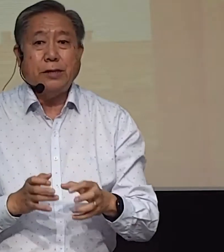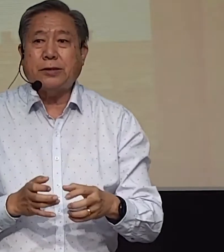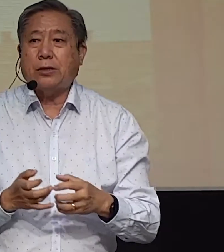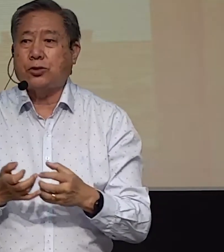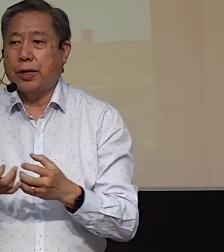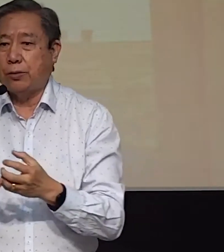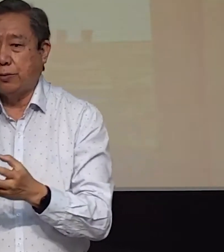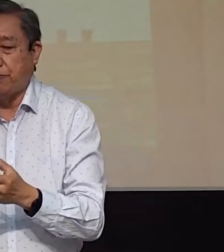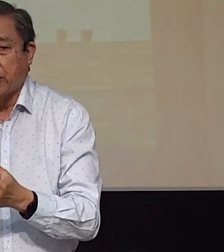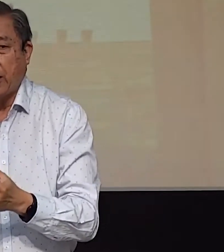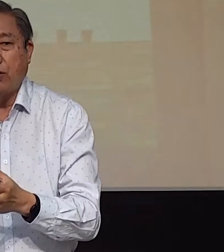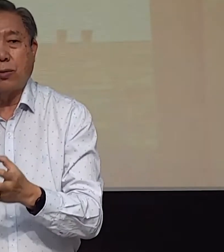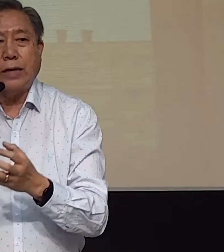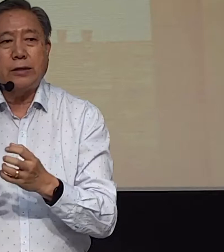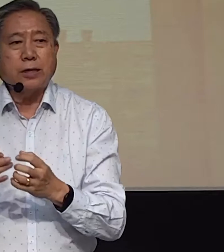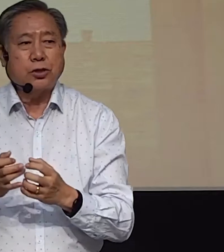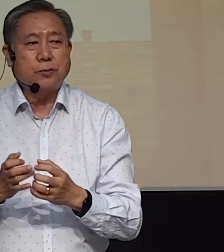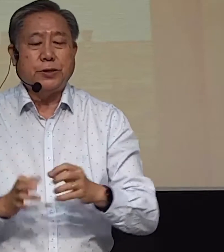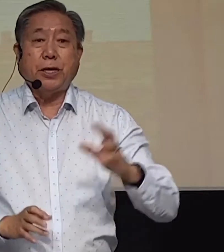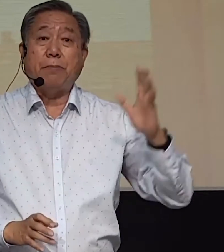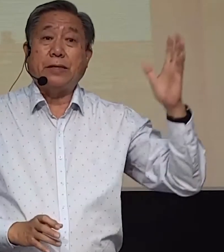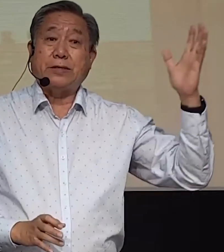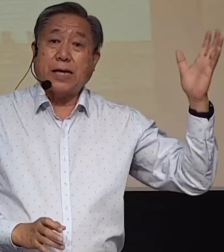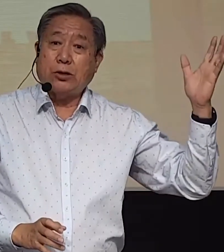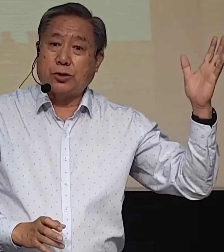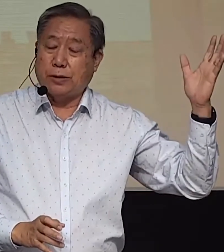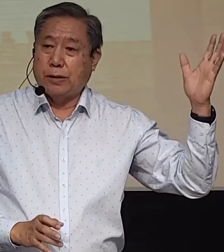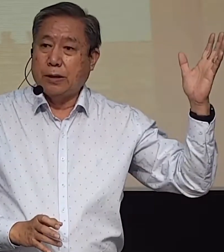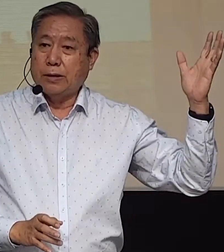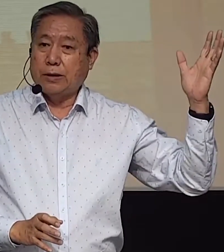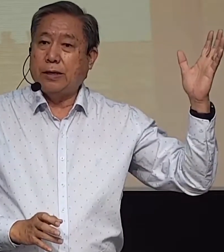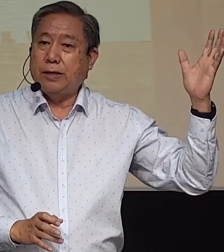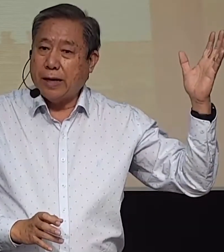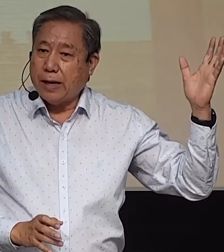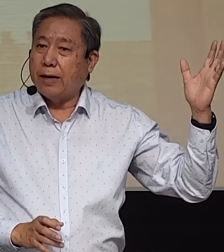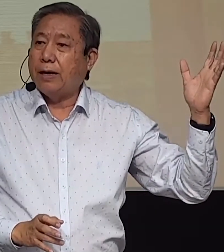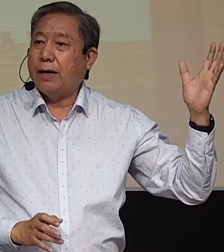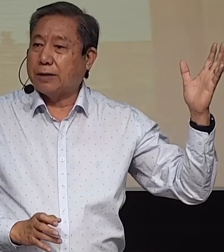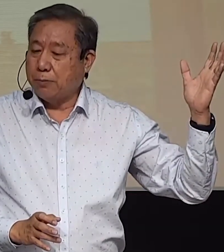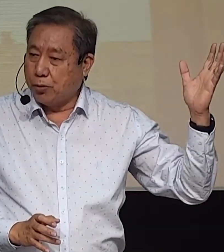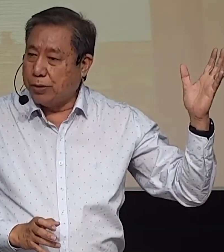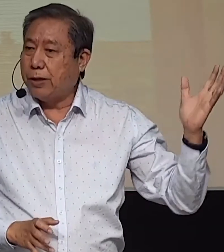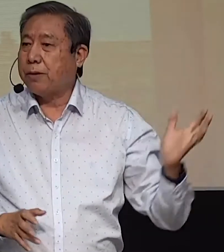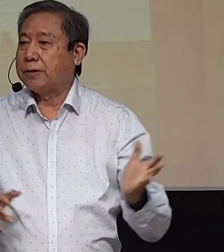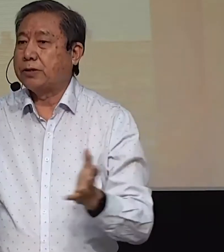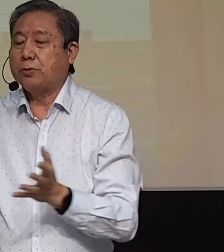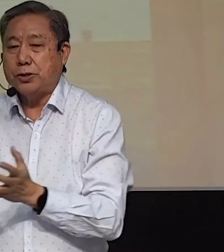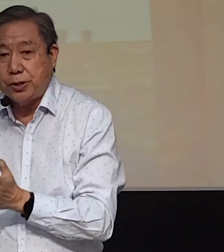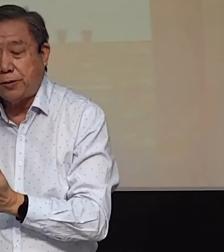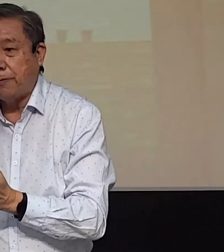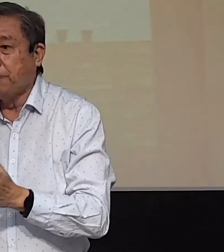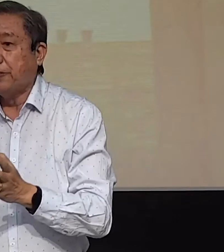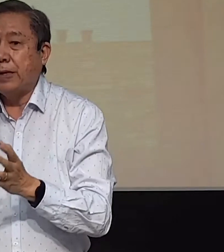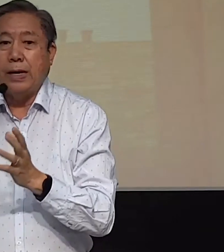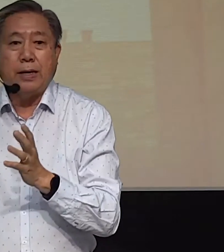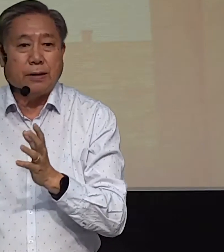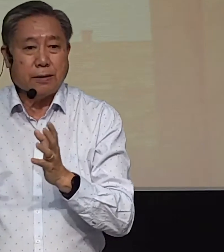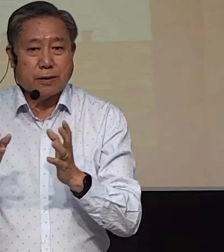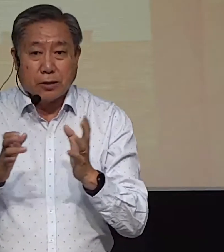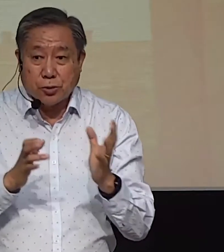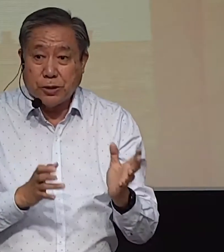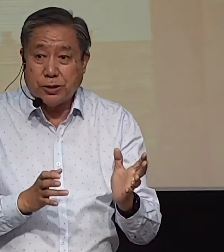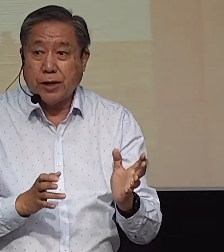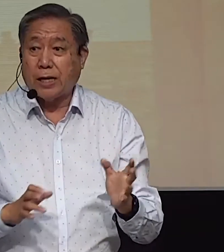um mensageiro, em lugar de transmitir a mensagem que lhe é atribuída para transmitir, e